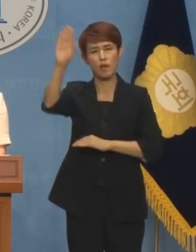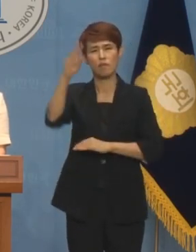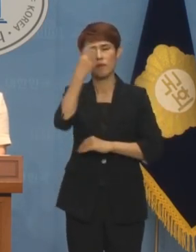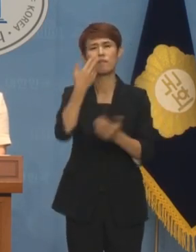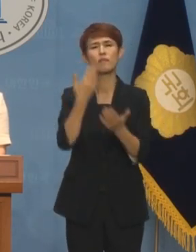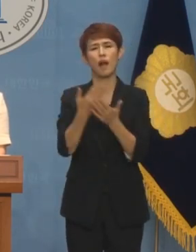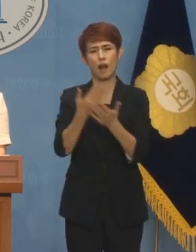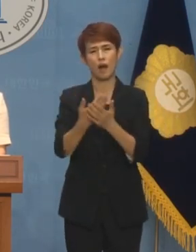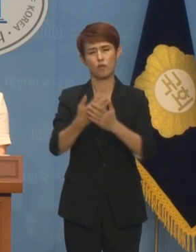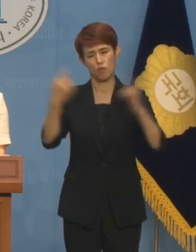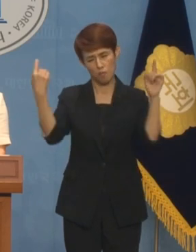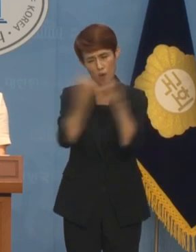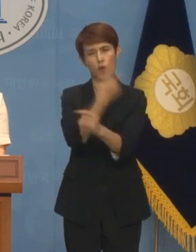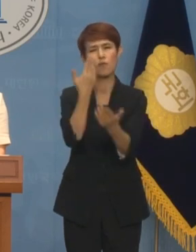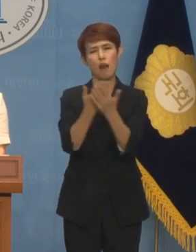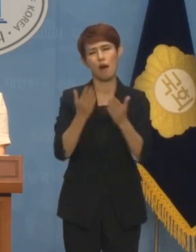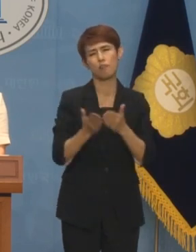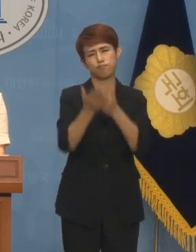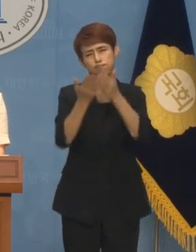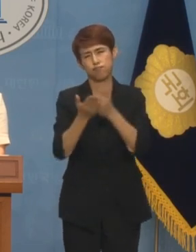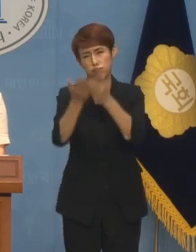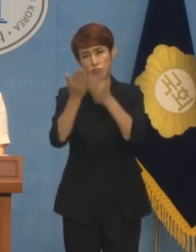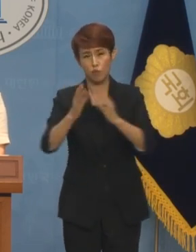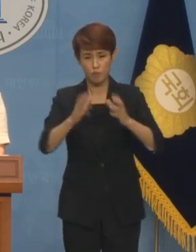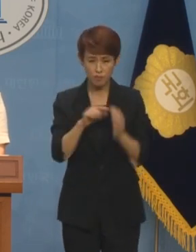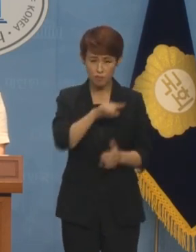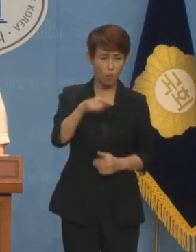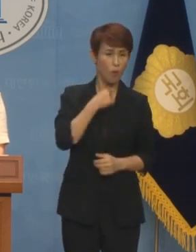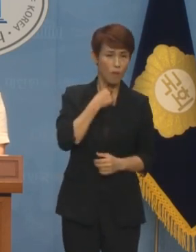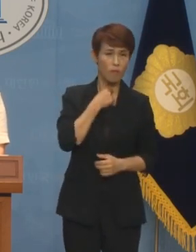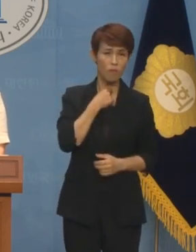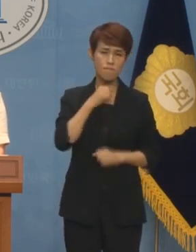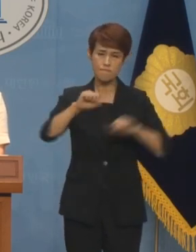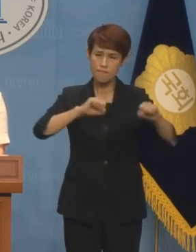그리고 바꿔달라라고 호소하는 국민들 앞에 해야